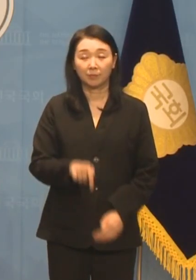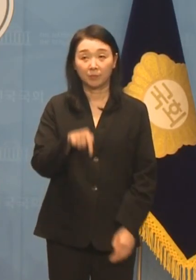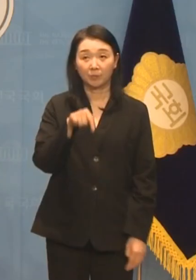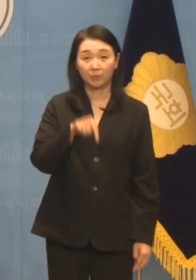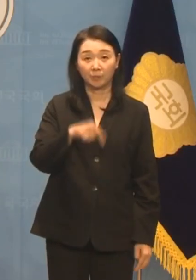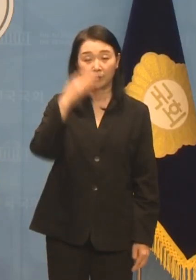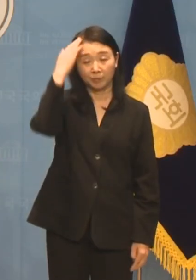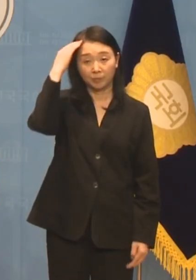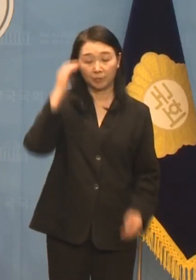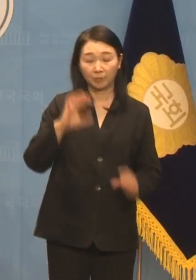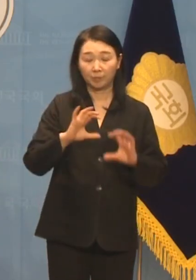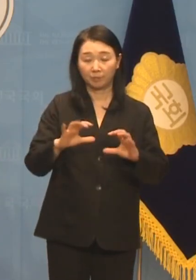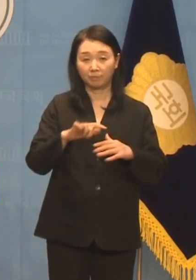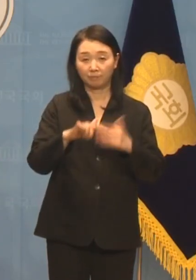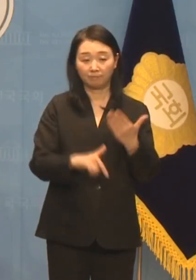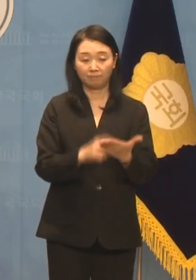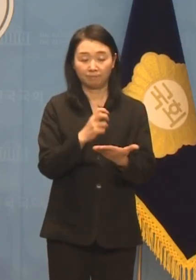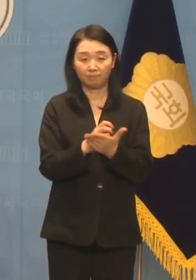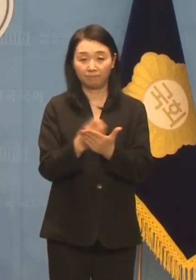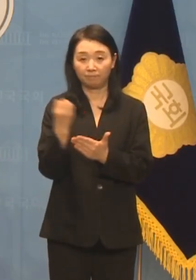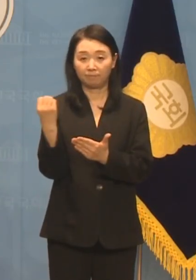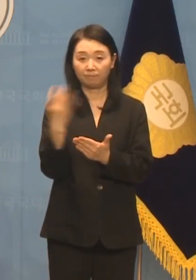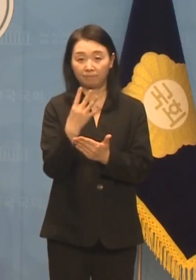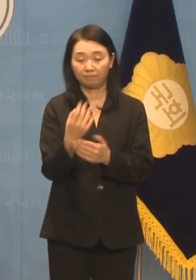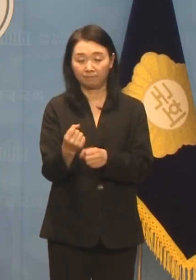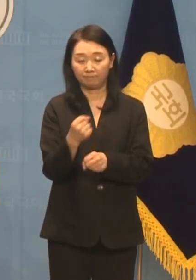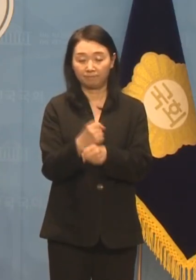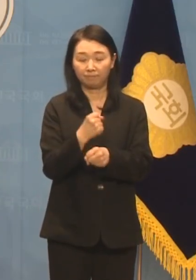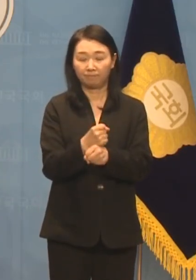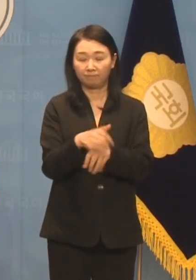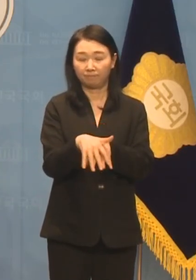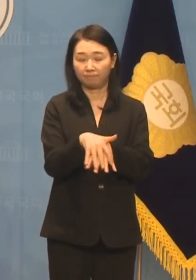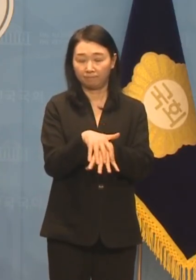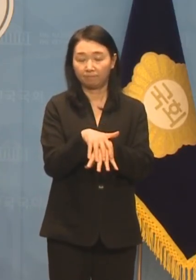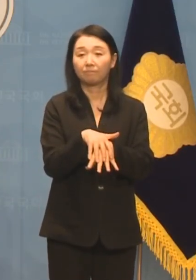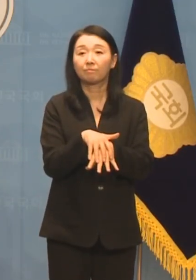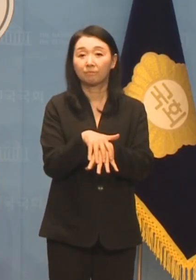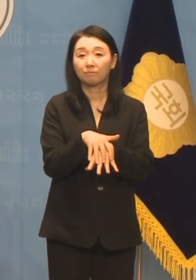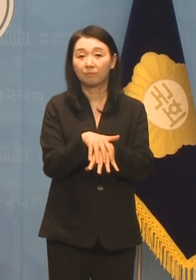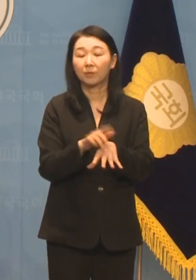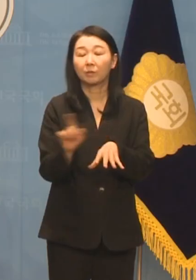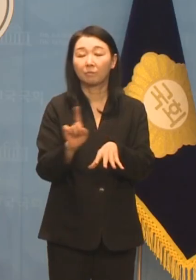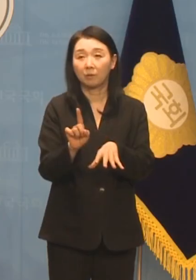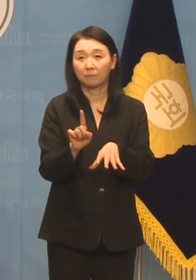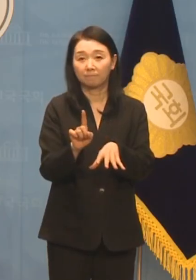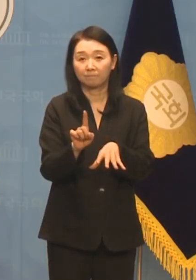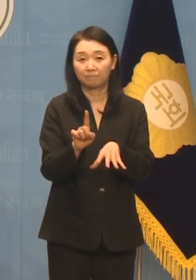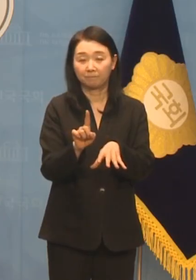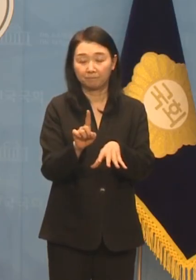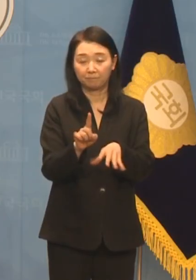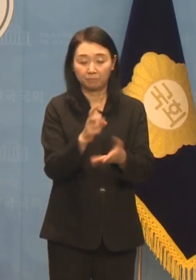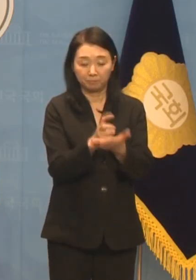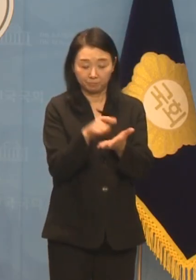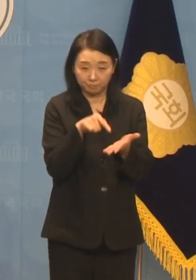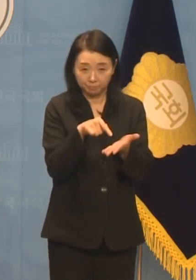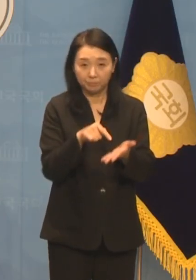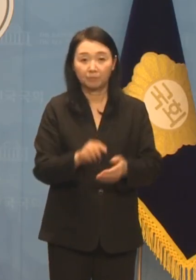대한민국의 질서를 재구성할 미덕의 한 수가 있습니다.